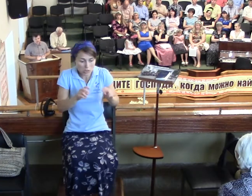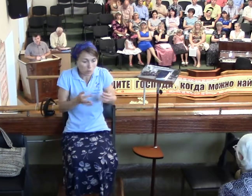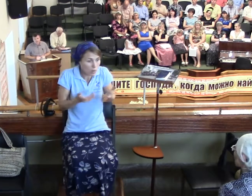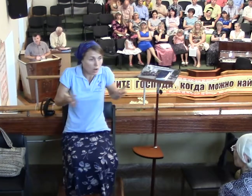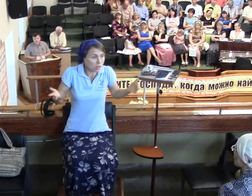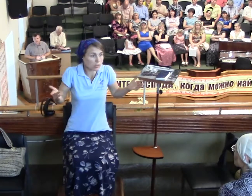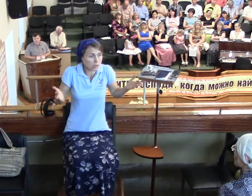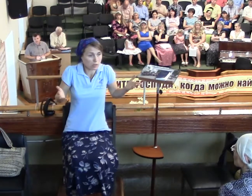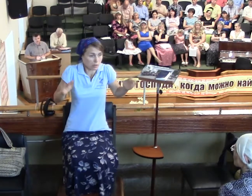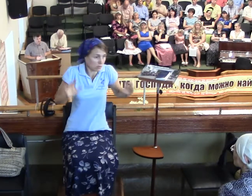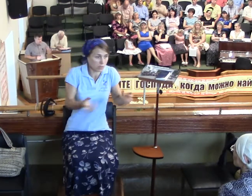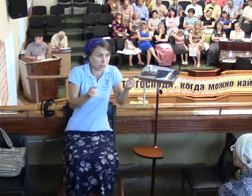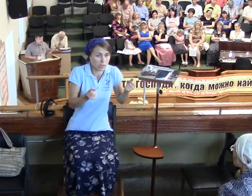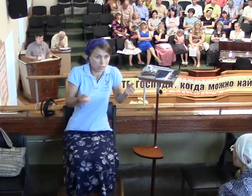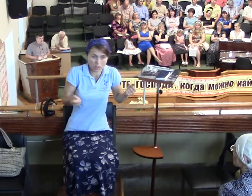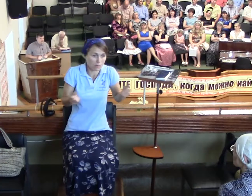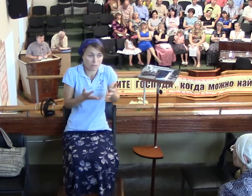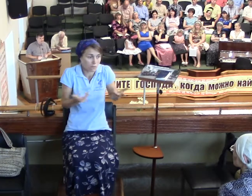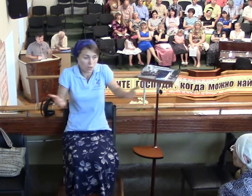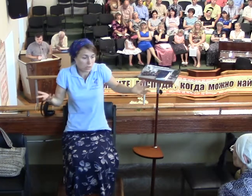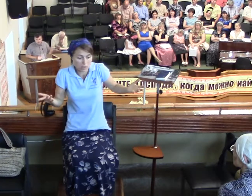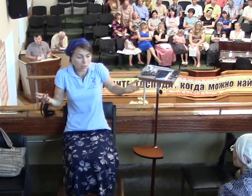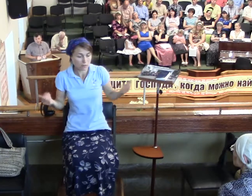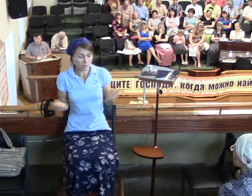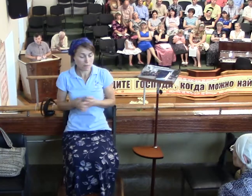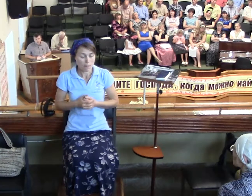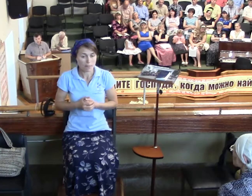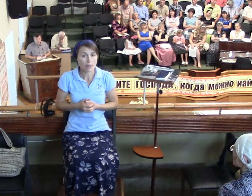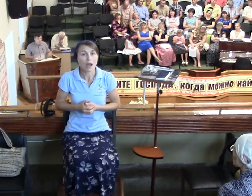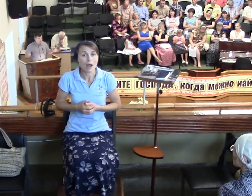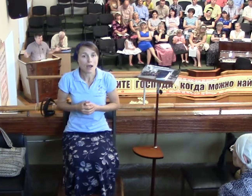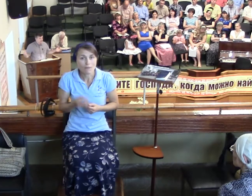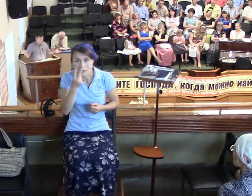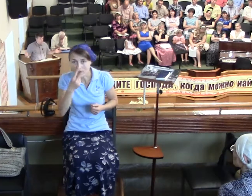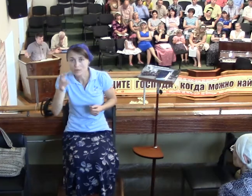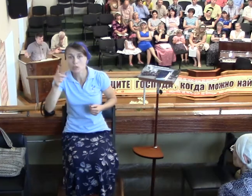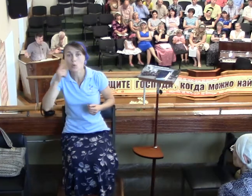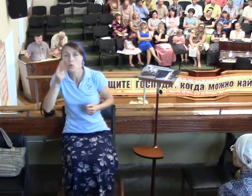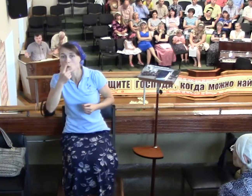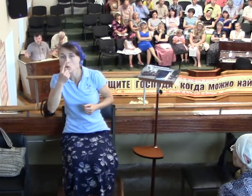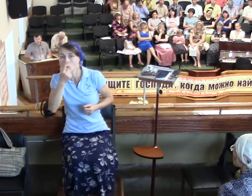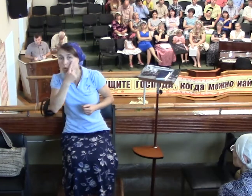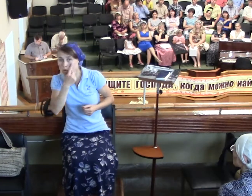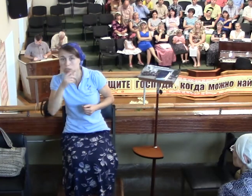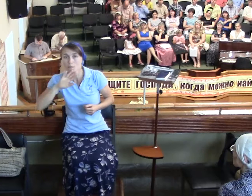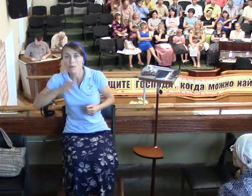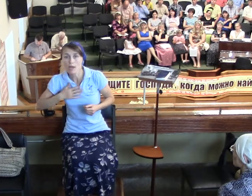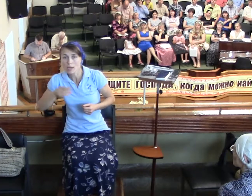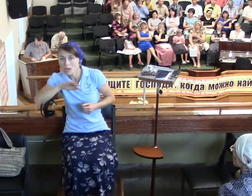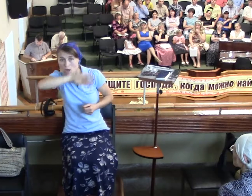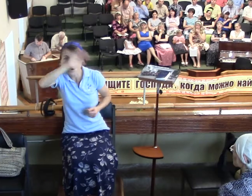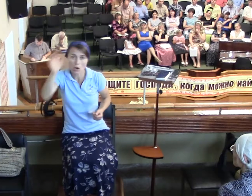как сказано в 120-м псалме: «Возложу очи мои горам, откуда придет помощь моя откуда? А помощь моя от